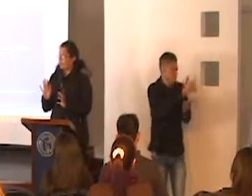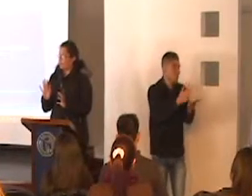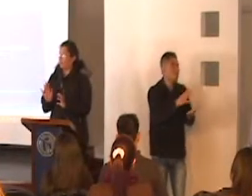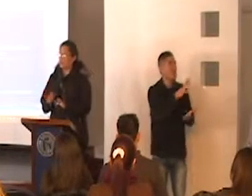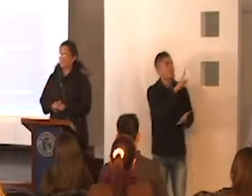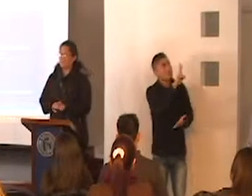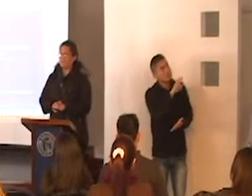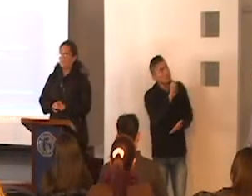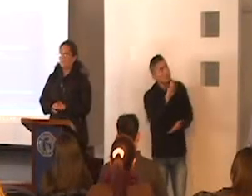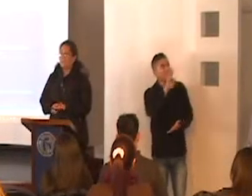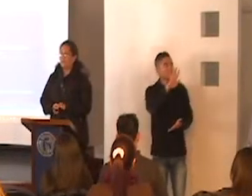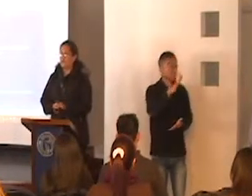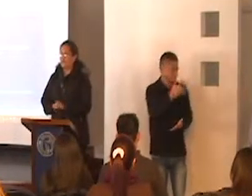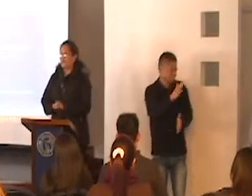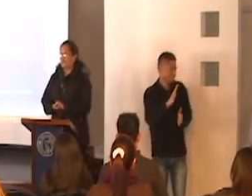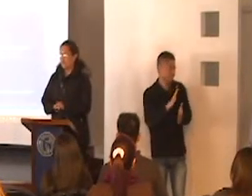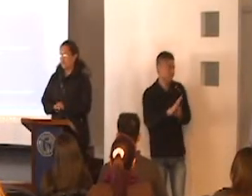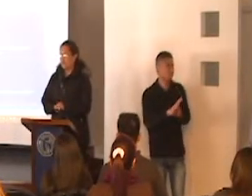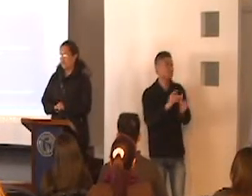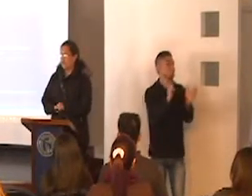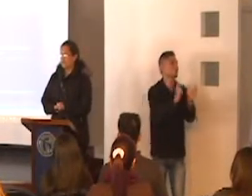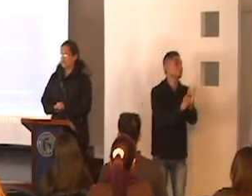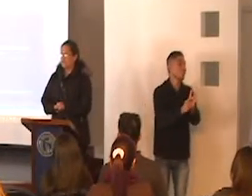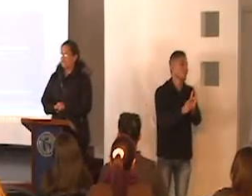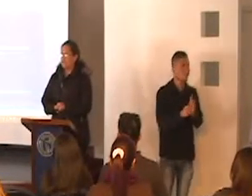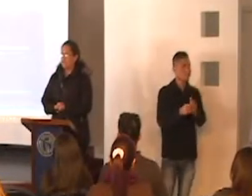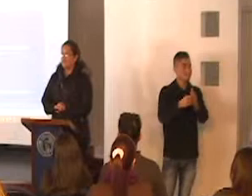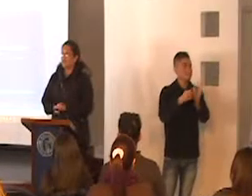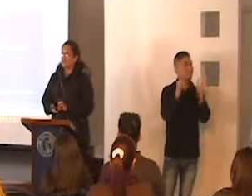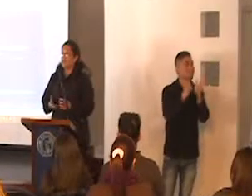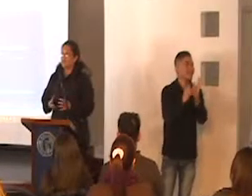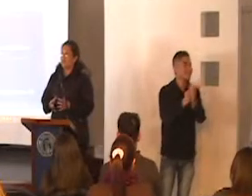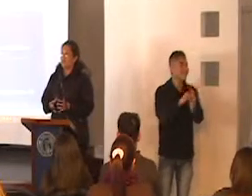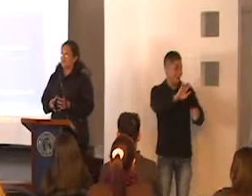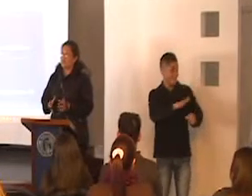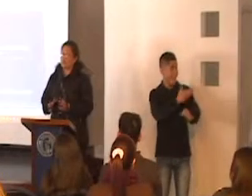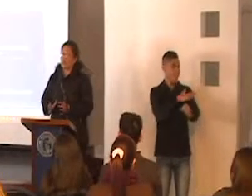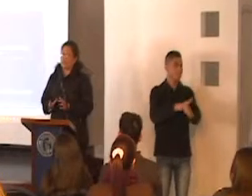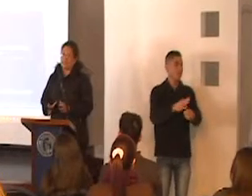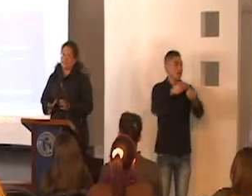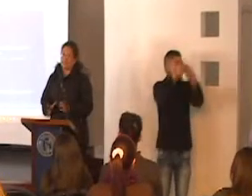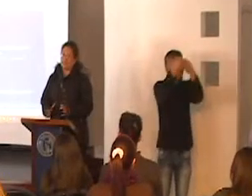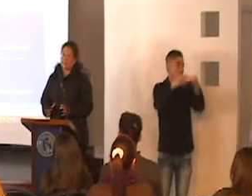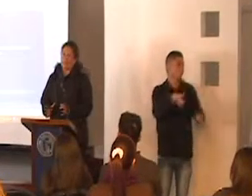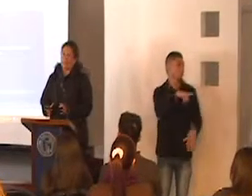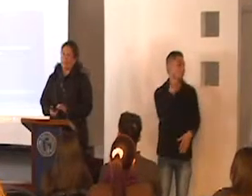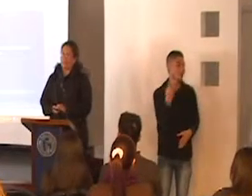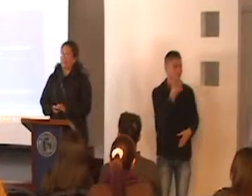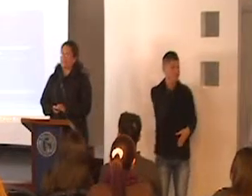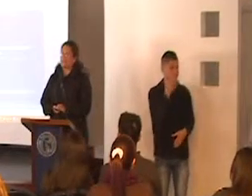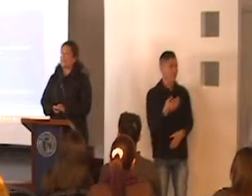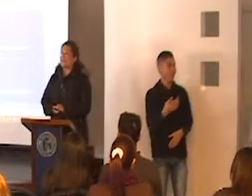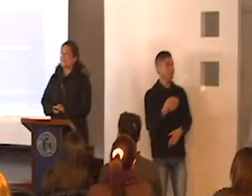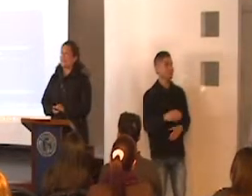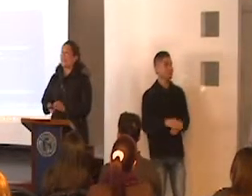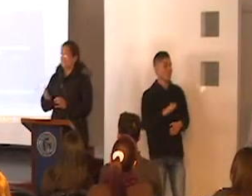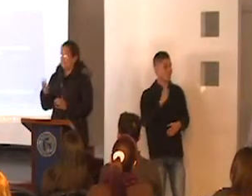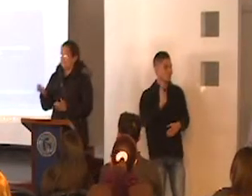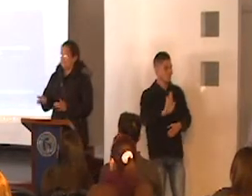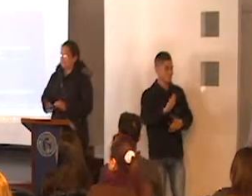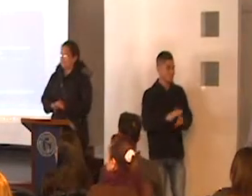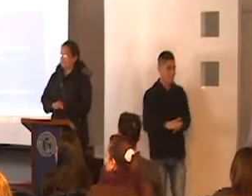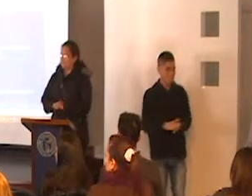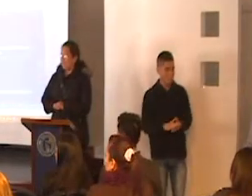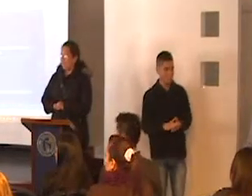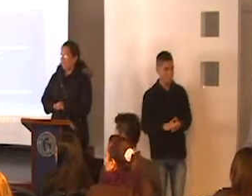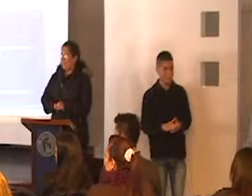las adaptaciones que corresponden, ¿no? Pero perdió música con 2 niños. Y lo perdió porque no supo tocar la marimba. Entonces, en esa